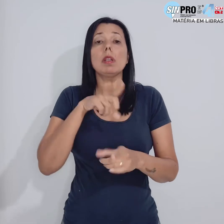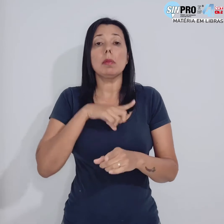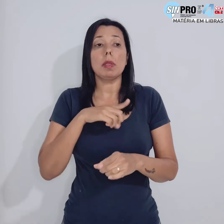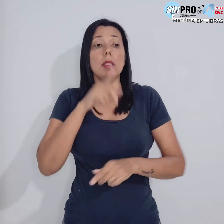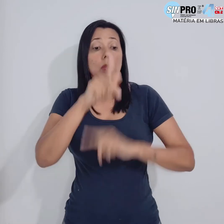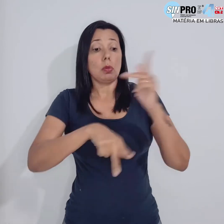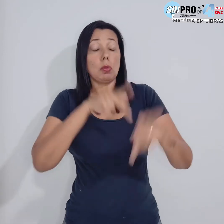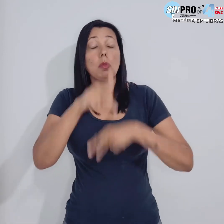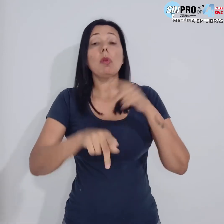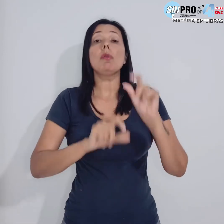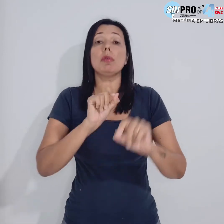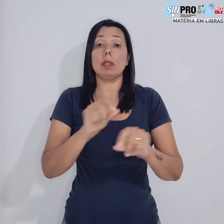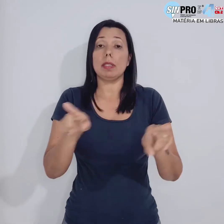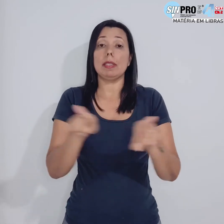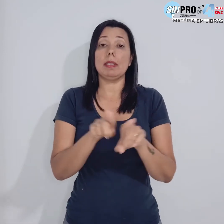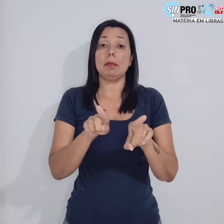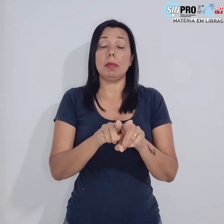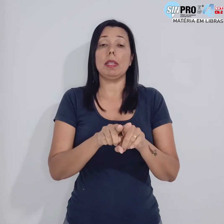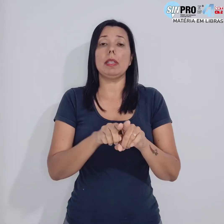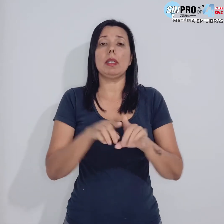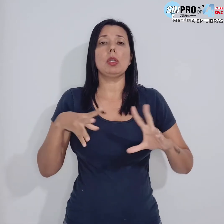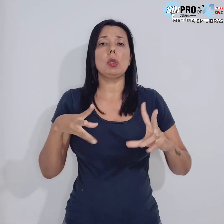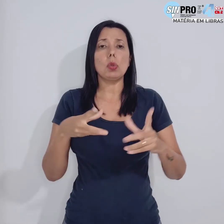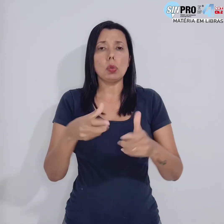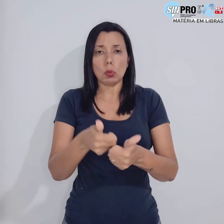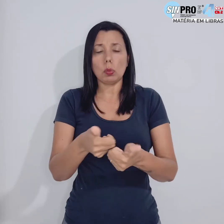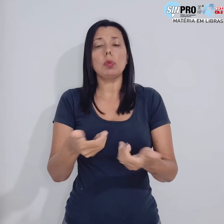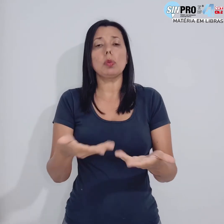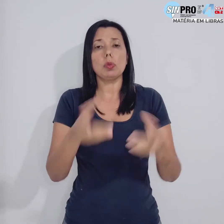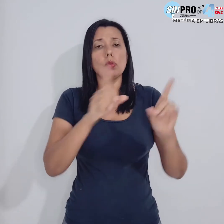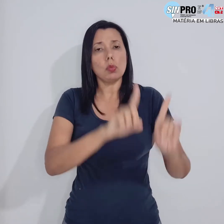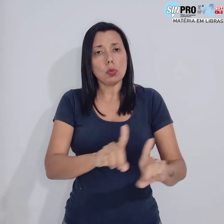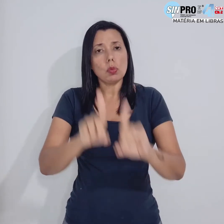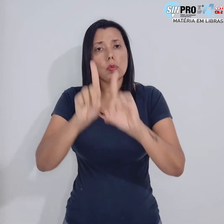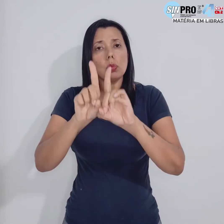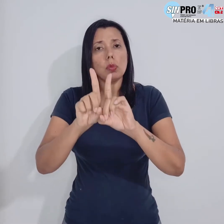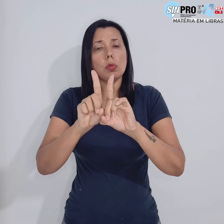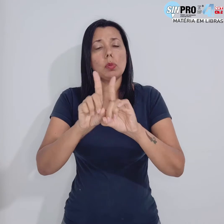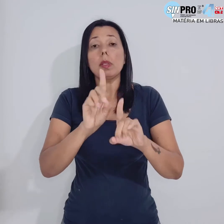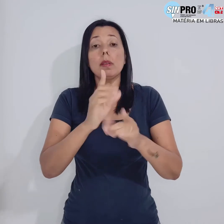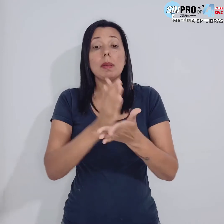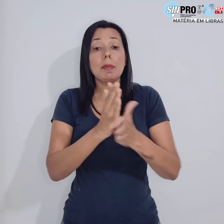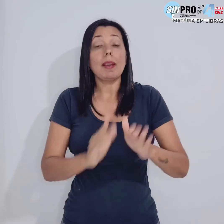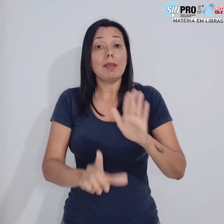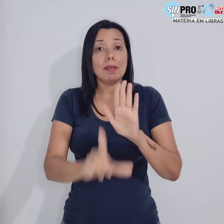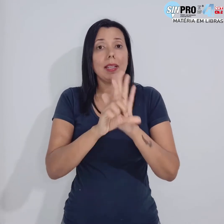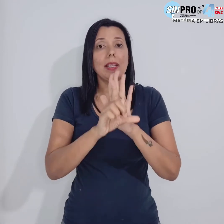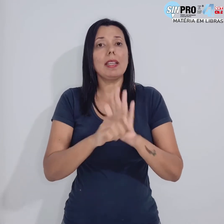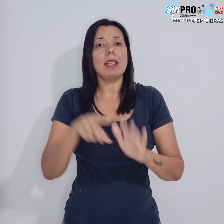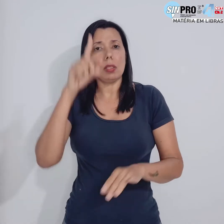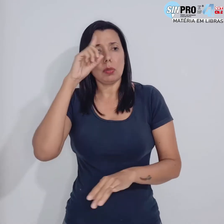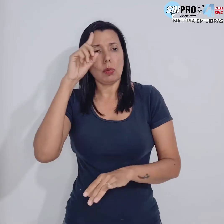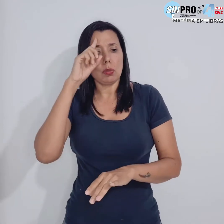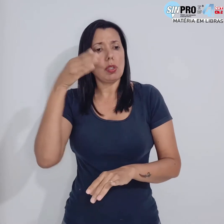povos originários também deve ser de todos e todas para barrar leis que afetam diariamente